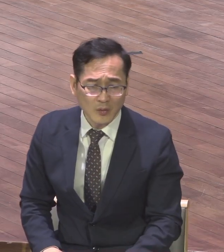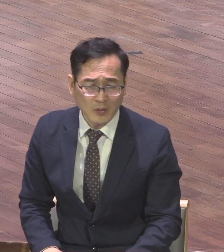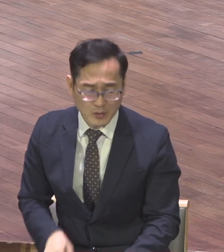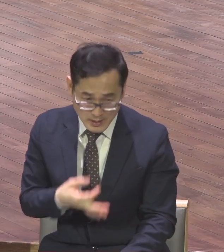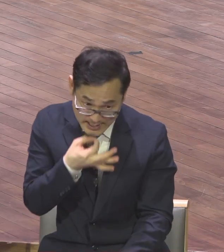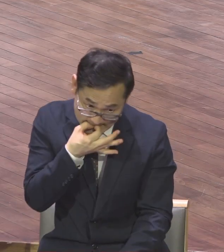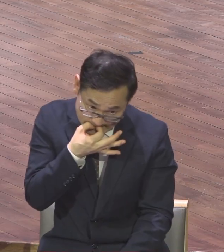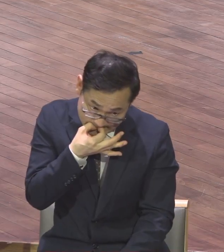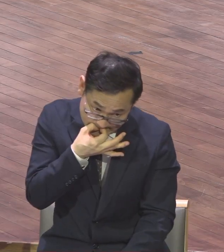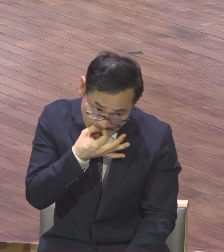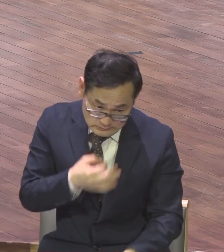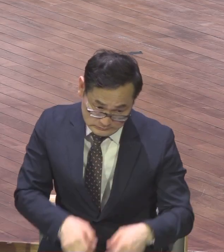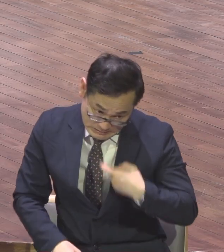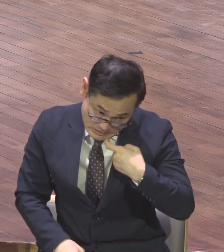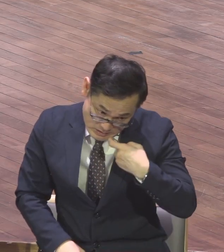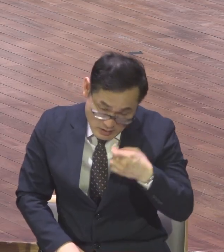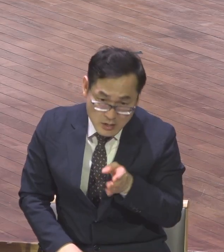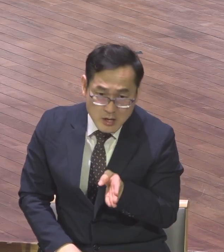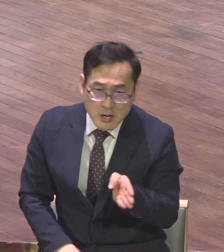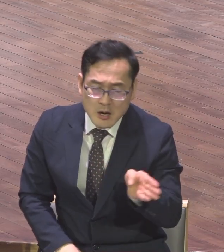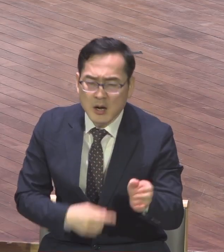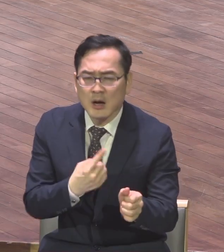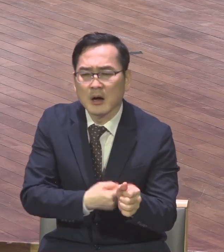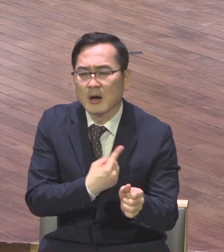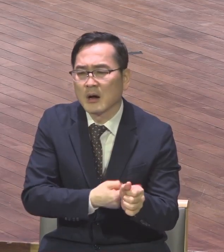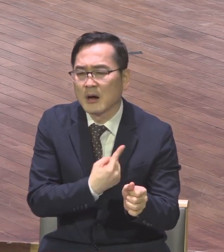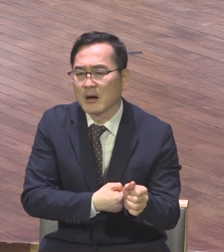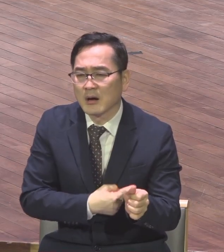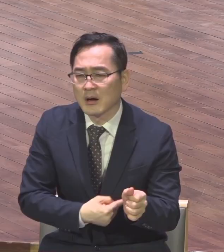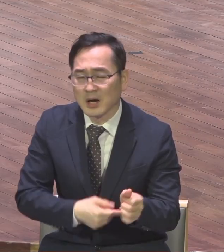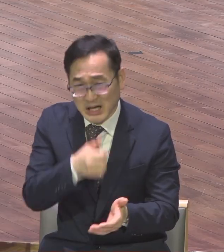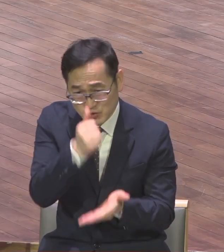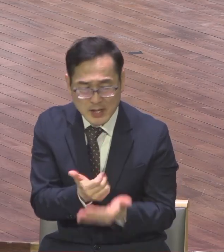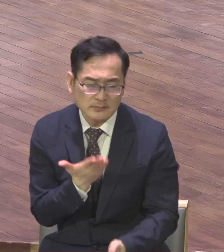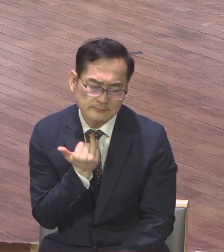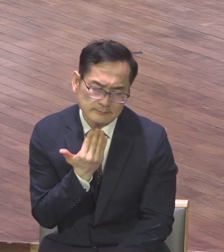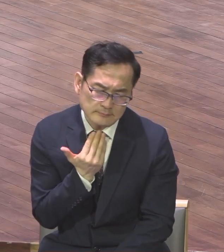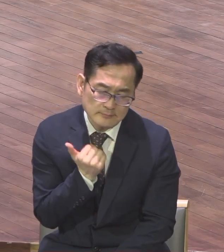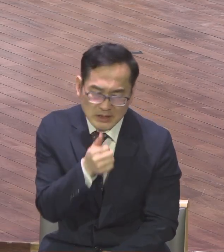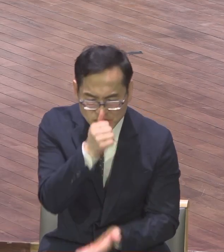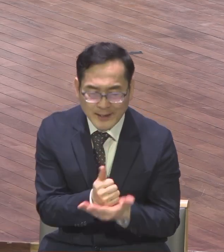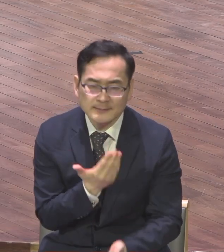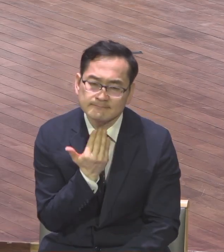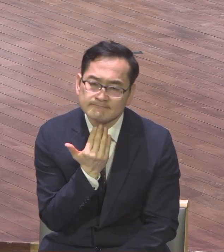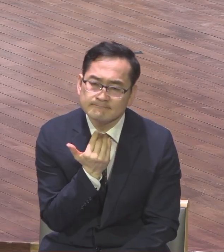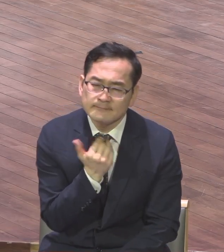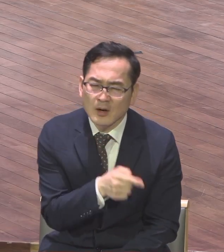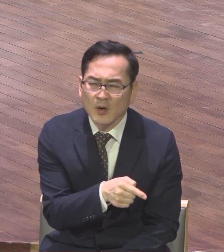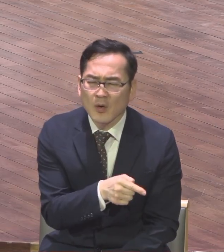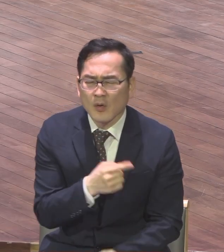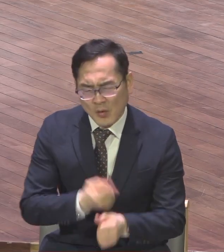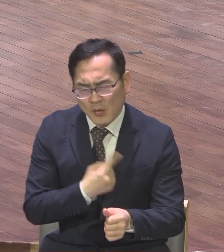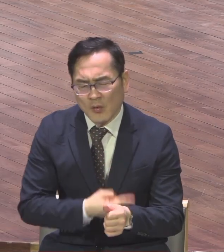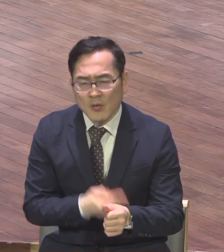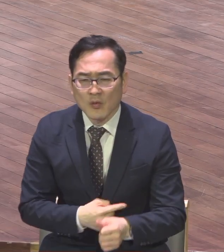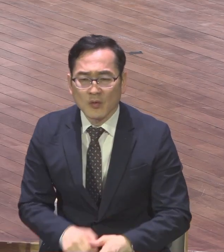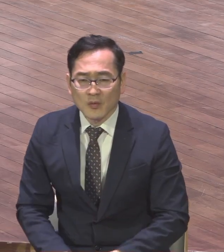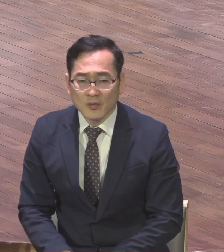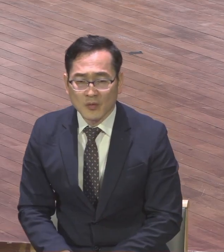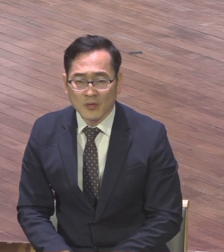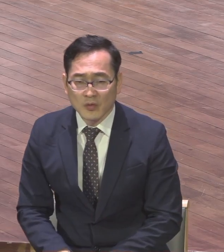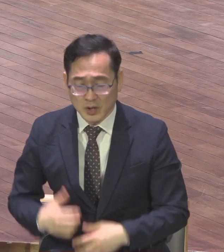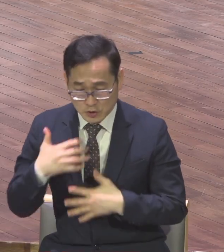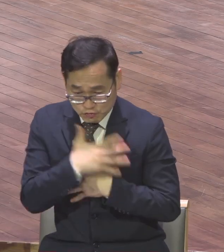욕구, 죄를 지으려 하는 성향, 이 바로